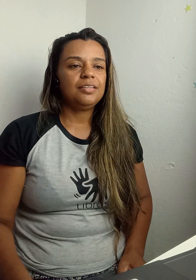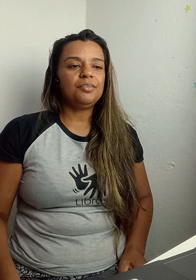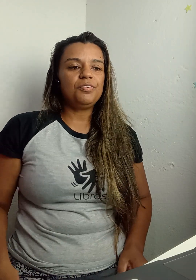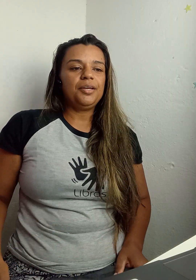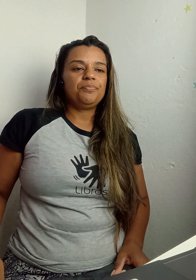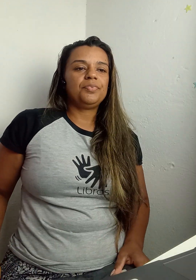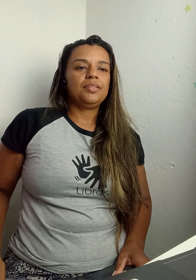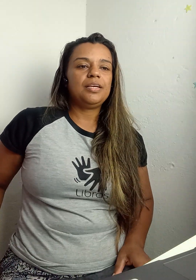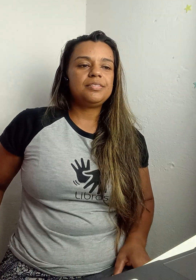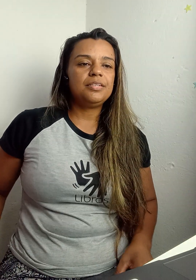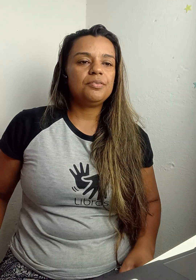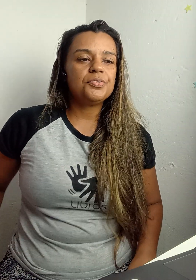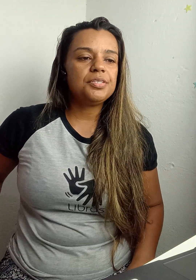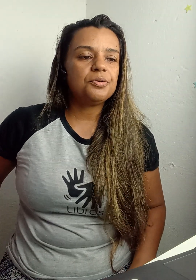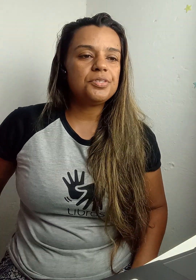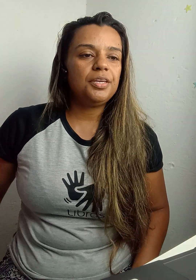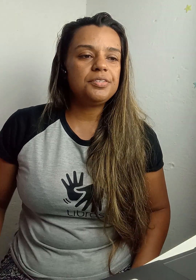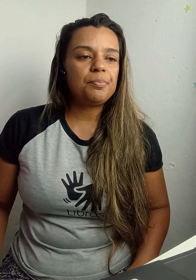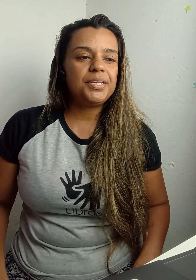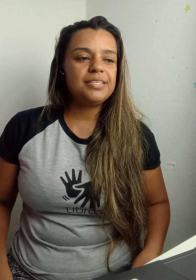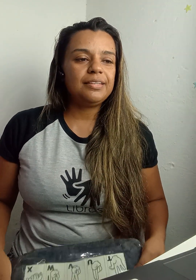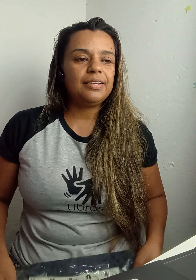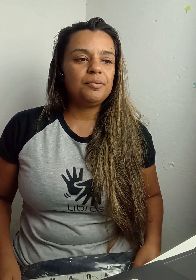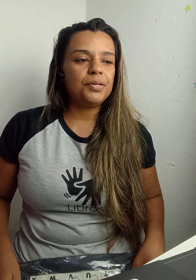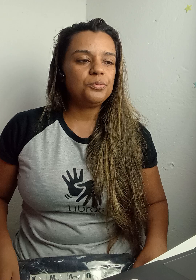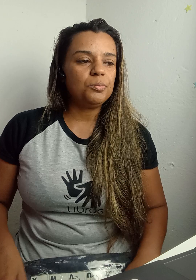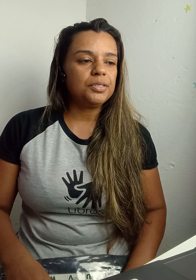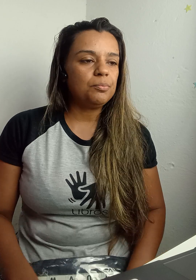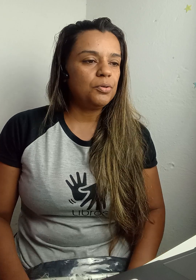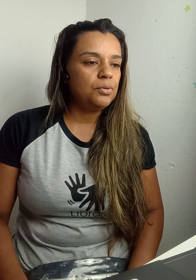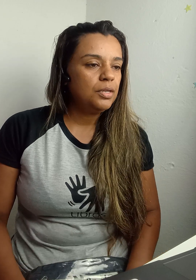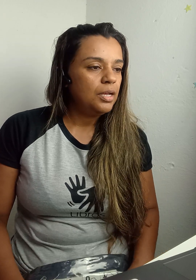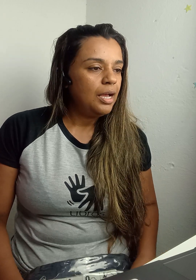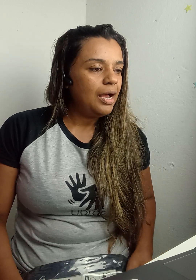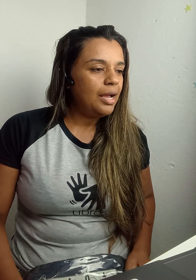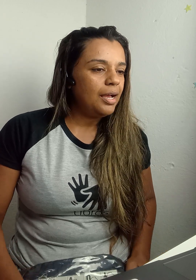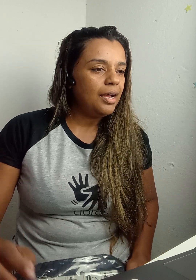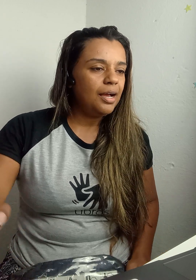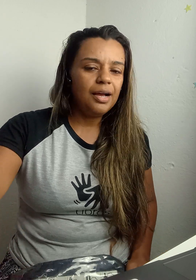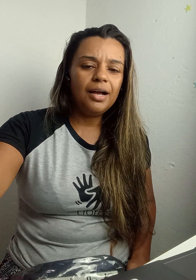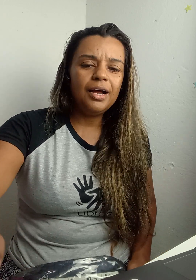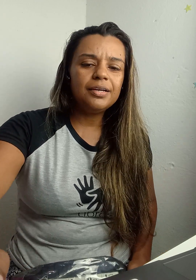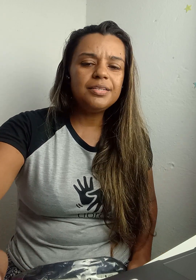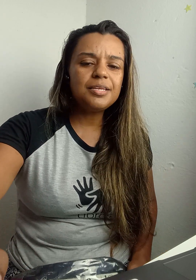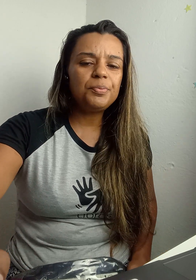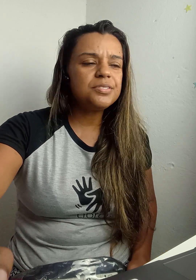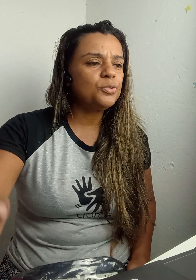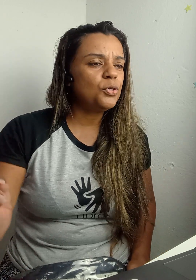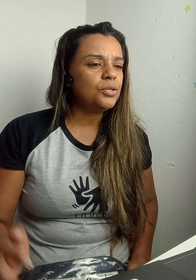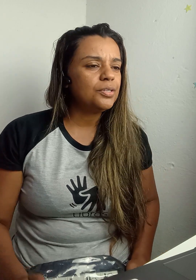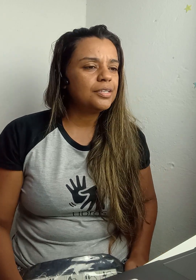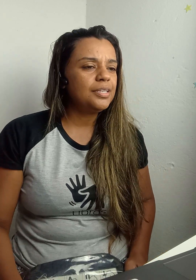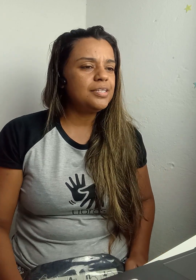Então vai. Assim que você conseguir se apresentar aqui para a turma, tá bom? A Cris se apresentou?